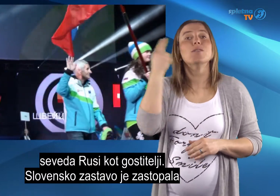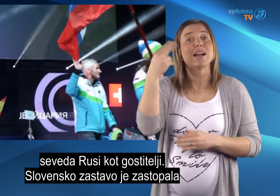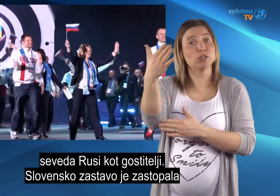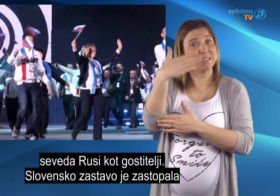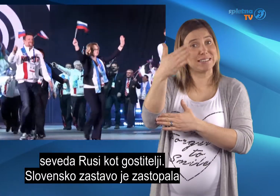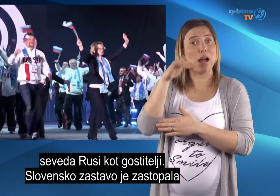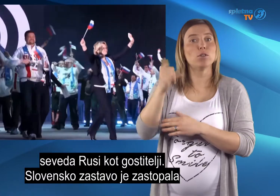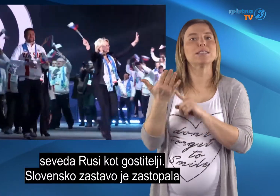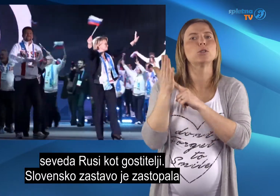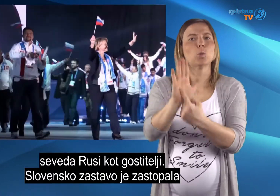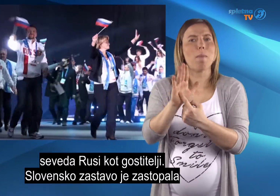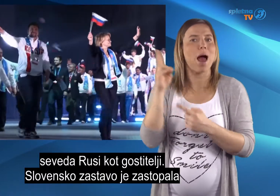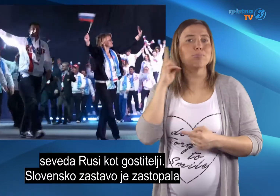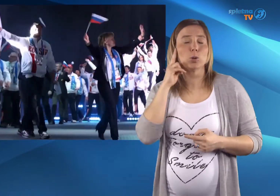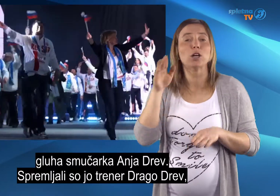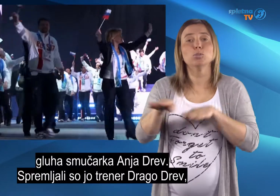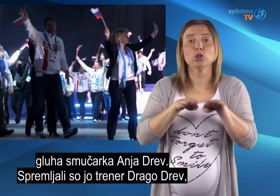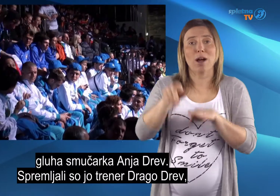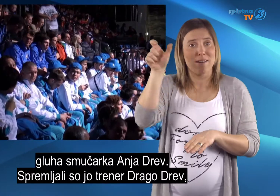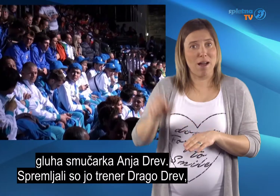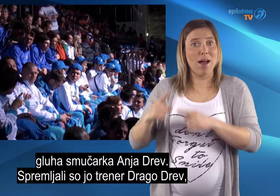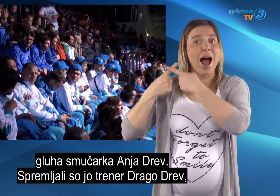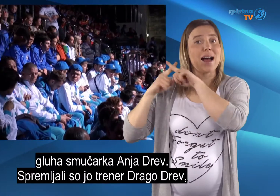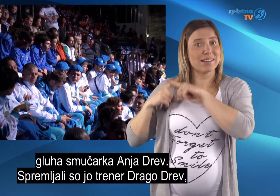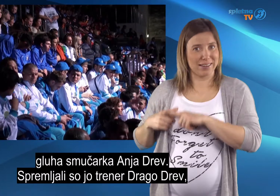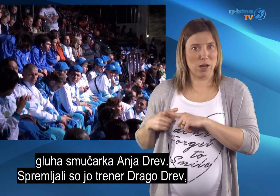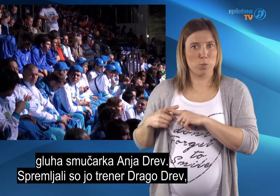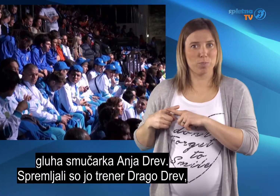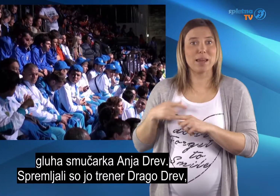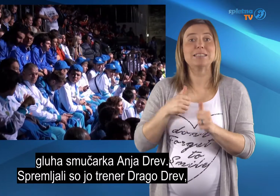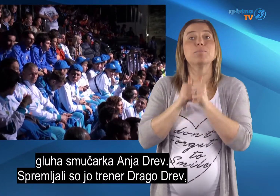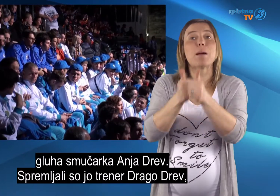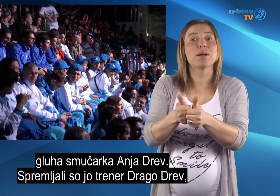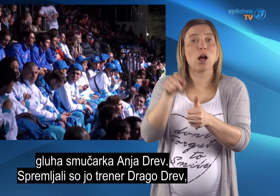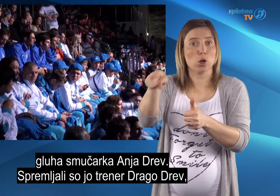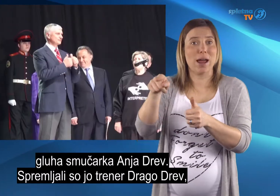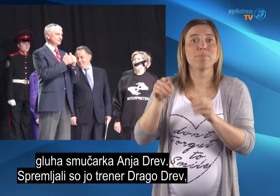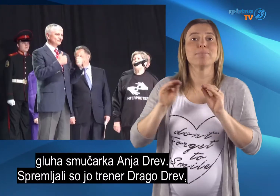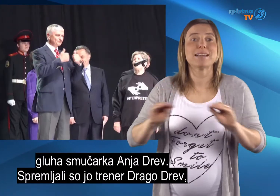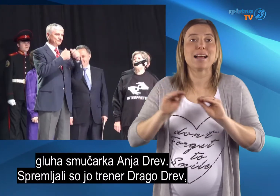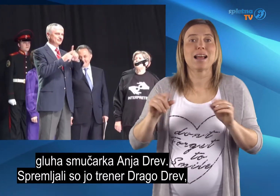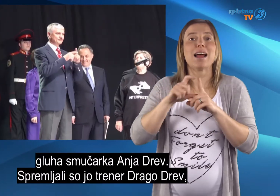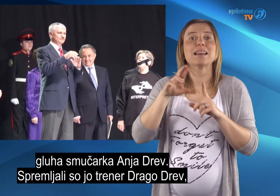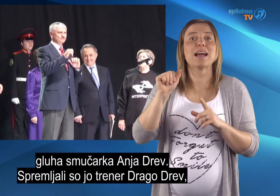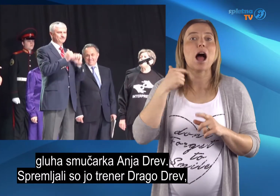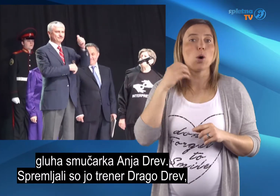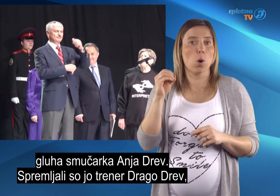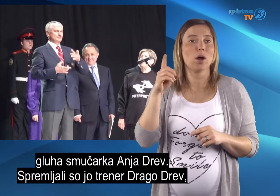Slovensko zastavo je zastopala gluha smučarka Anja Drev. Spremljali so jo trener Drago Drev,